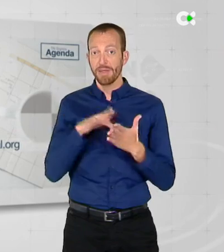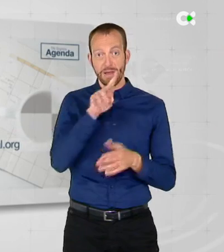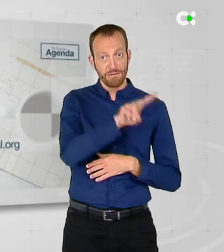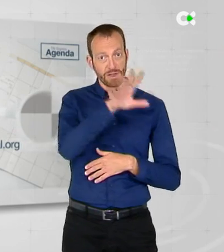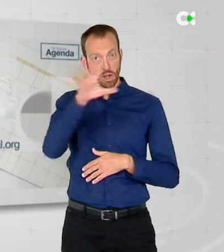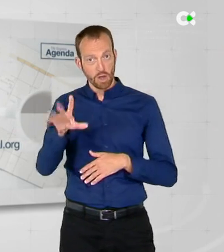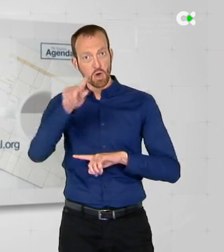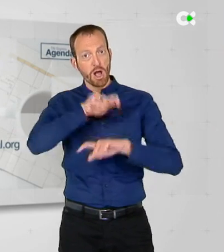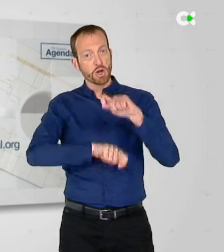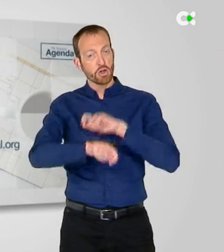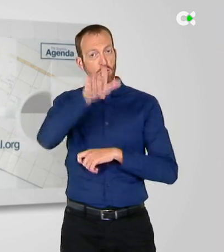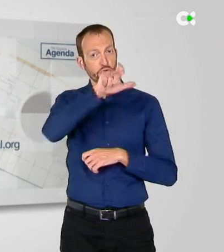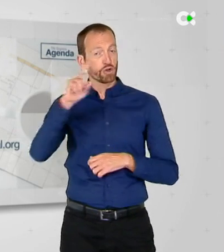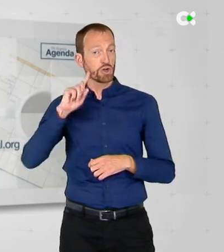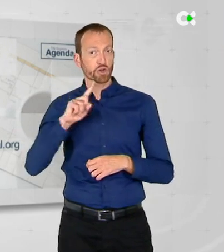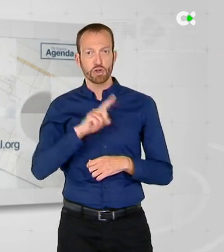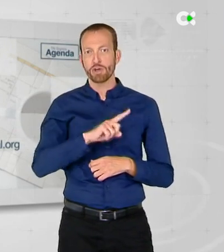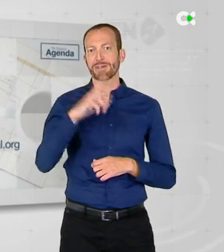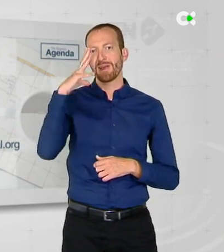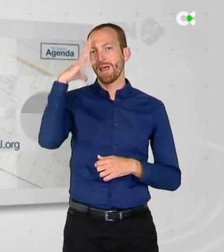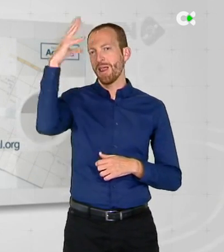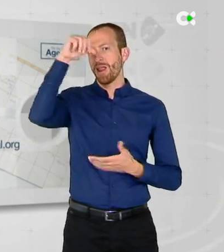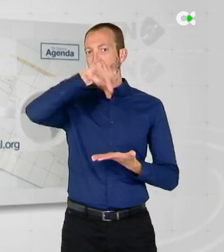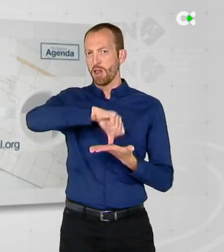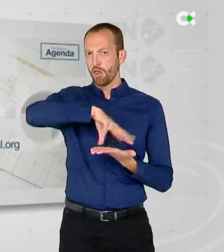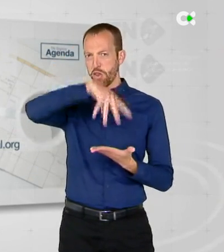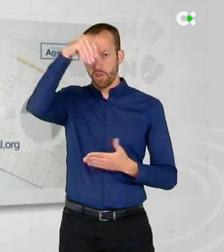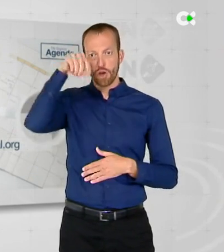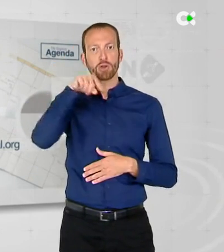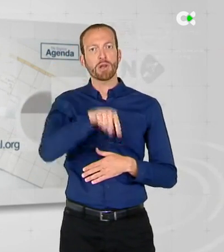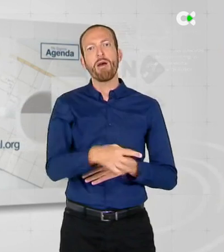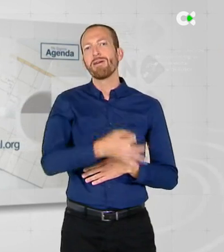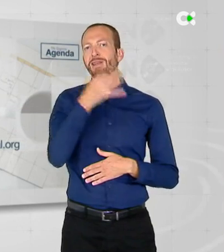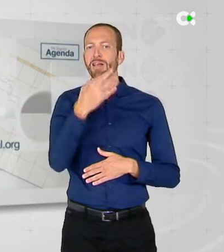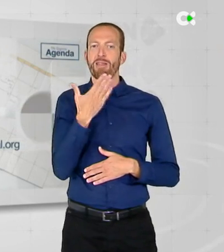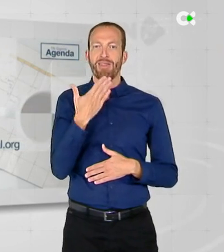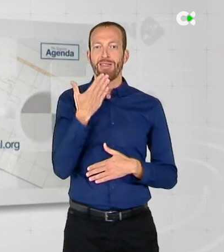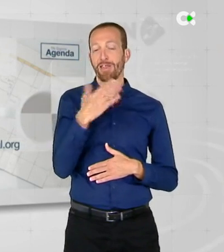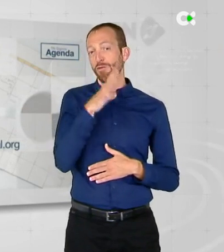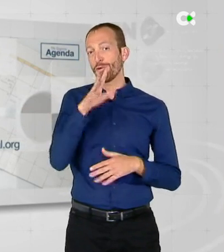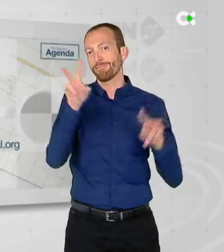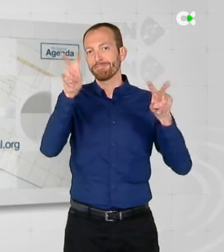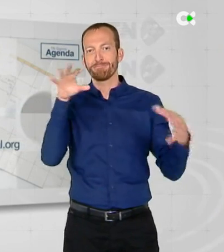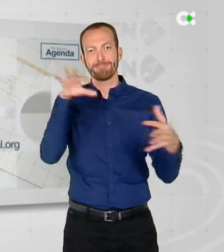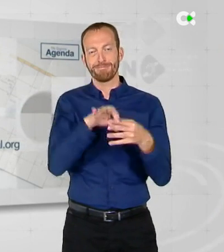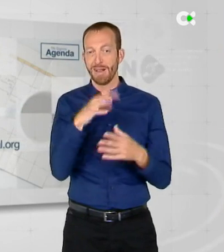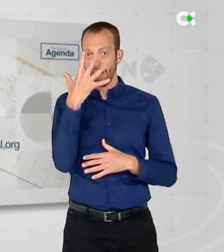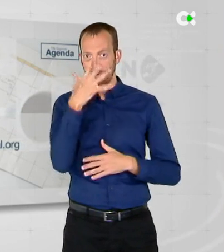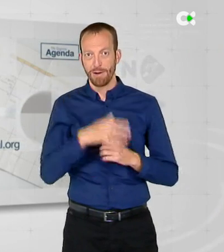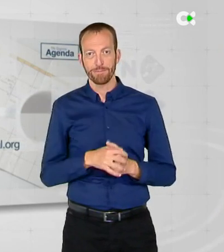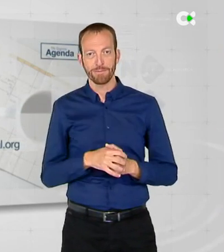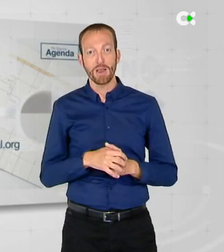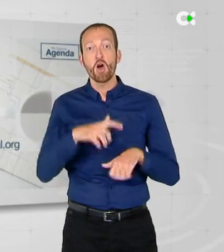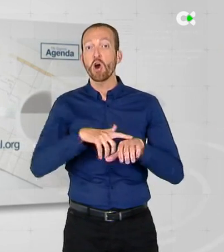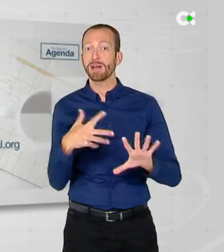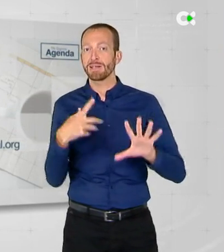Asociación de Personas Sordas de Arrecife y Lanzarote ha organizado una tarde lúdica con motivo de la celebración del carnaval. Será